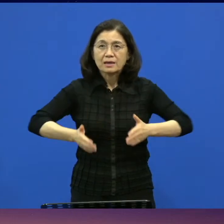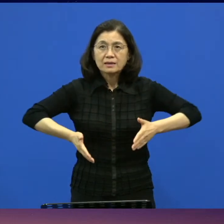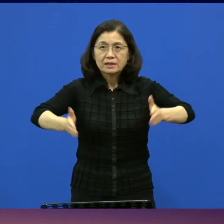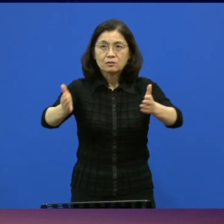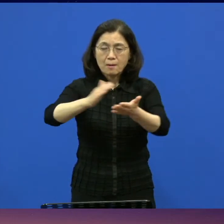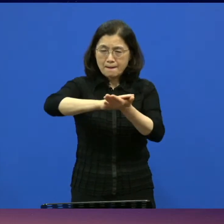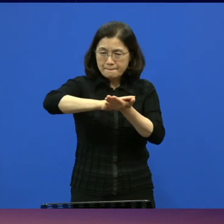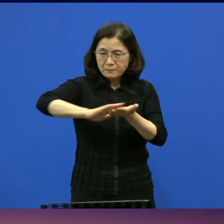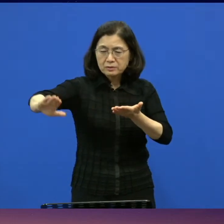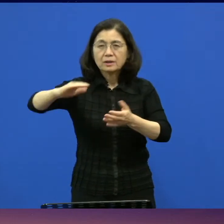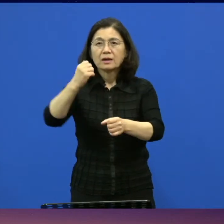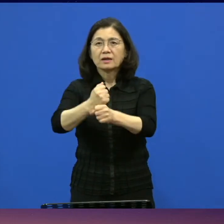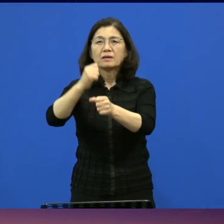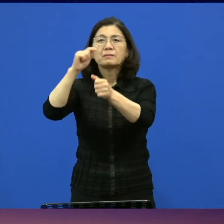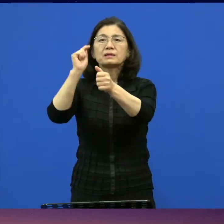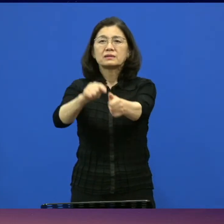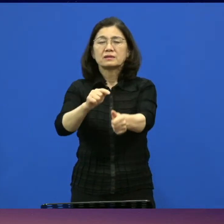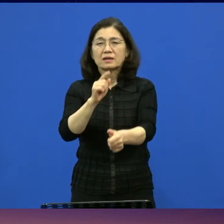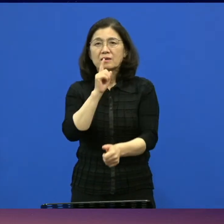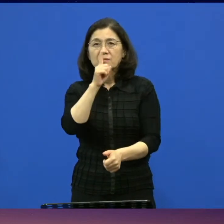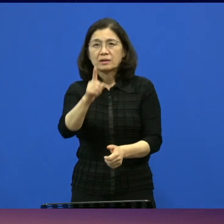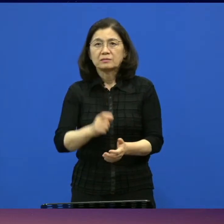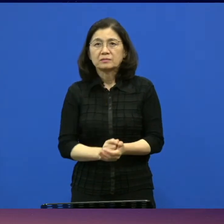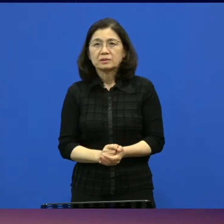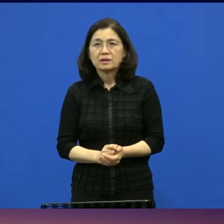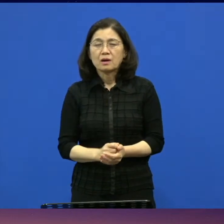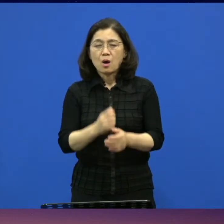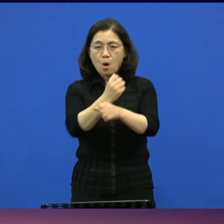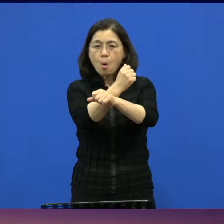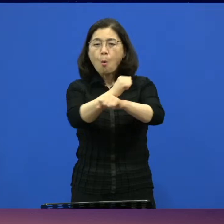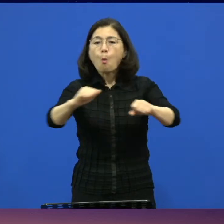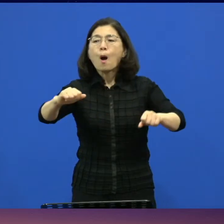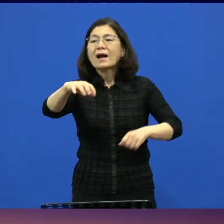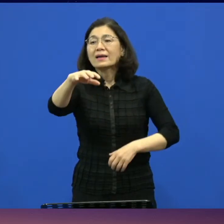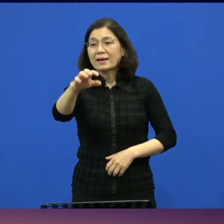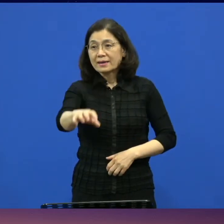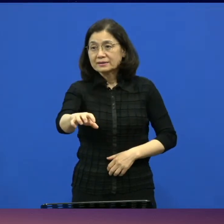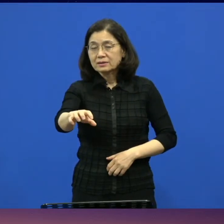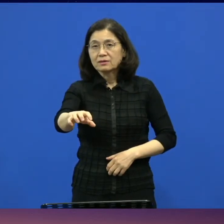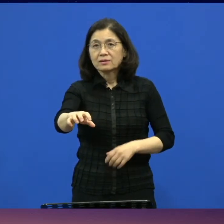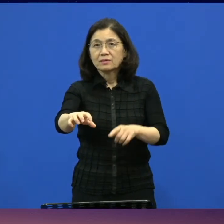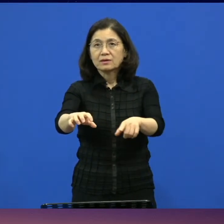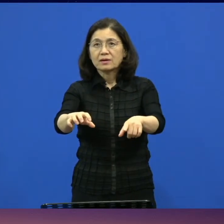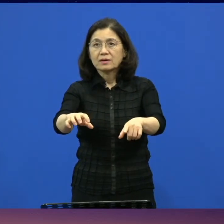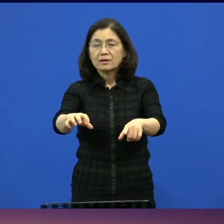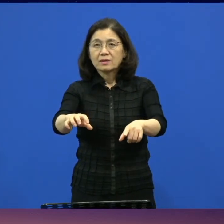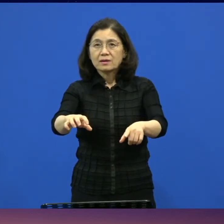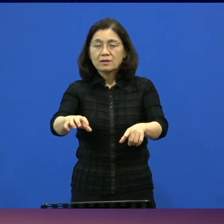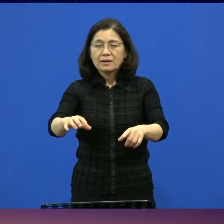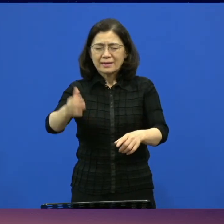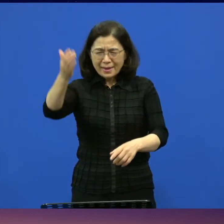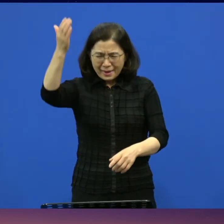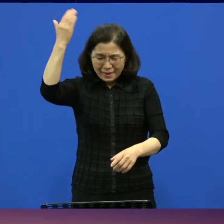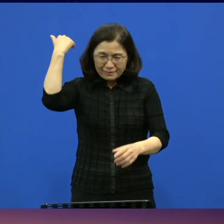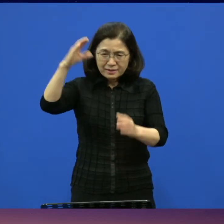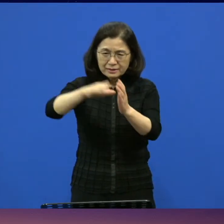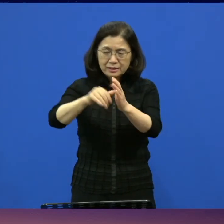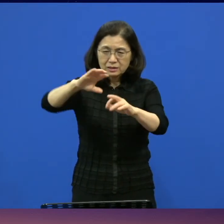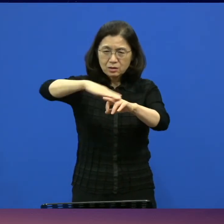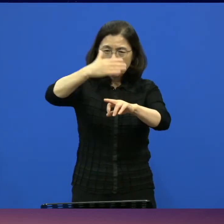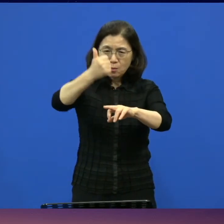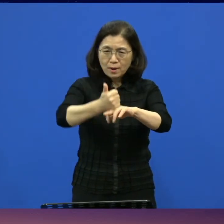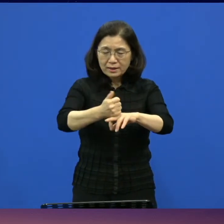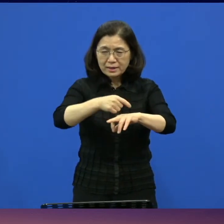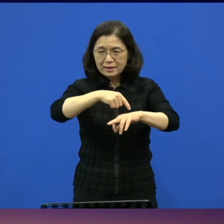자, 광야에서 여호와의 길을 예비하라는 거죠. 그 고대 사회는 이 왕이 행차할 때도 그 길을 평탄하게